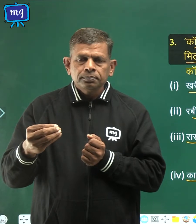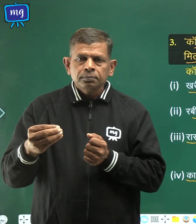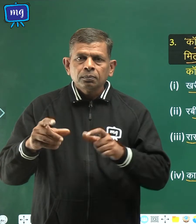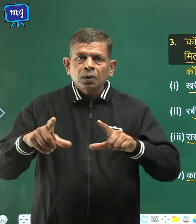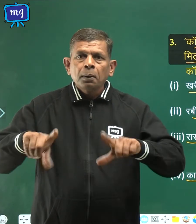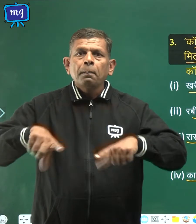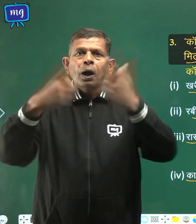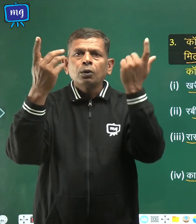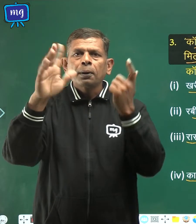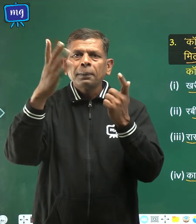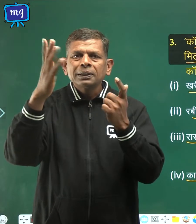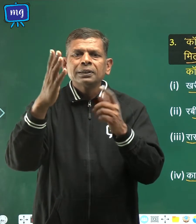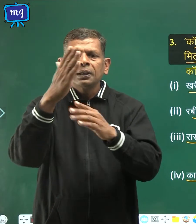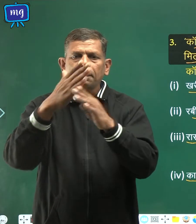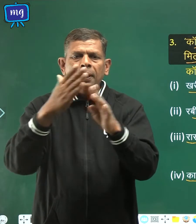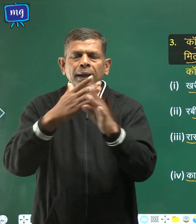पादप अवशेष से